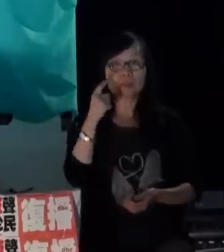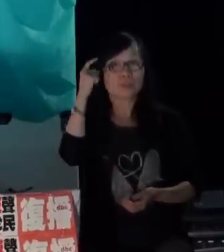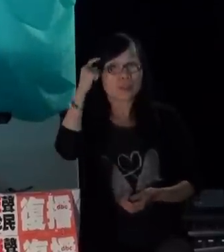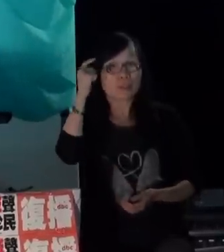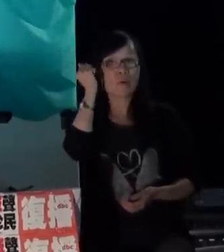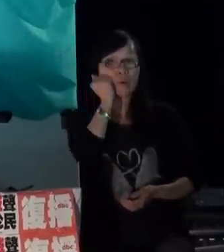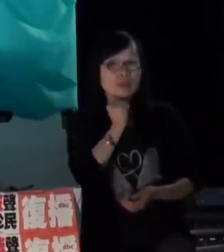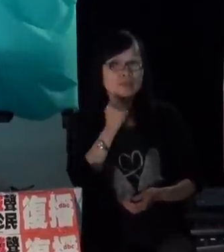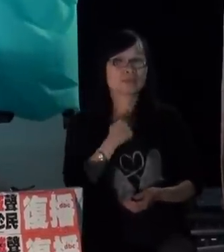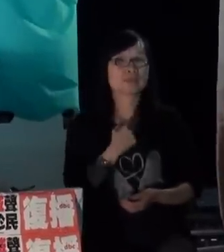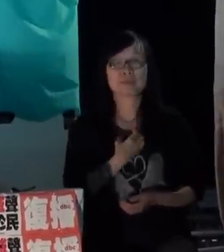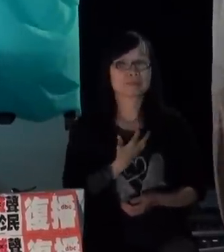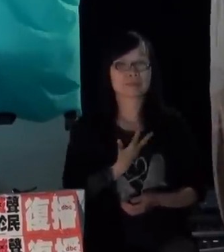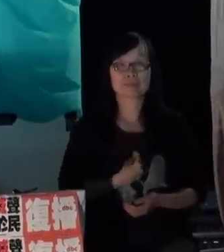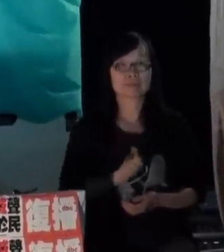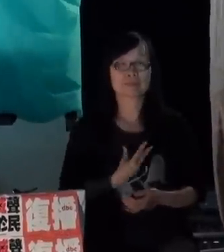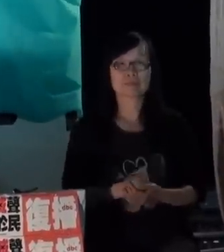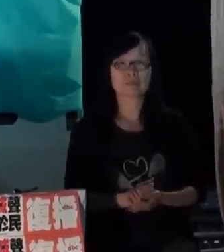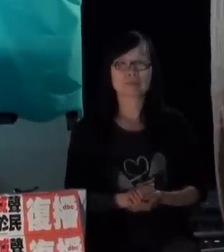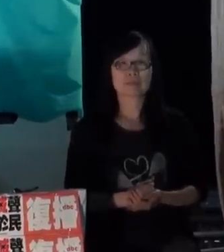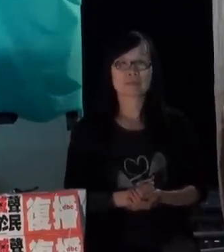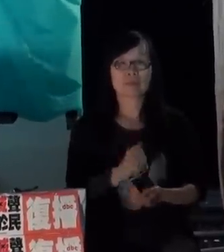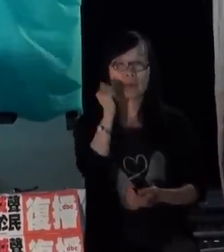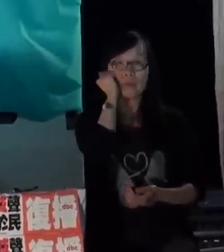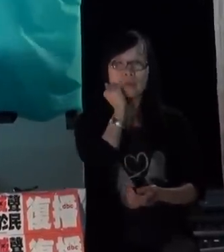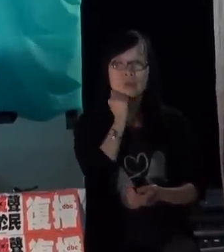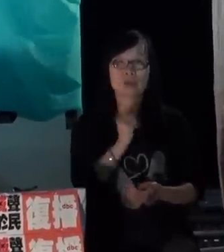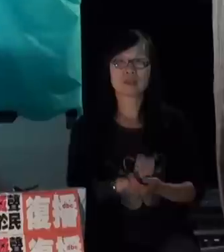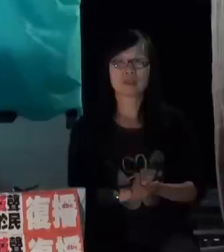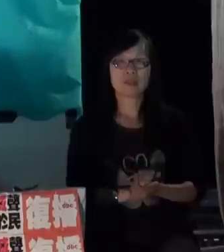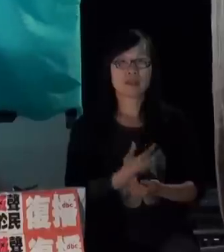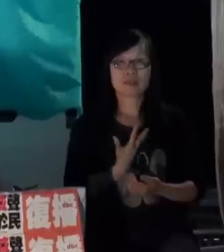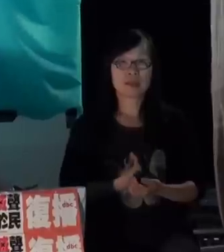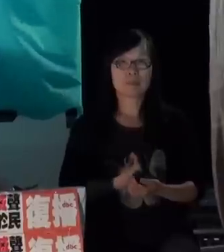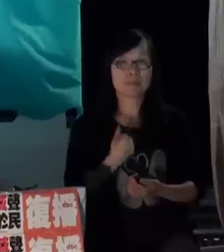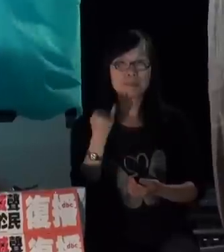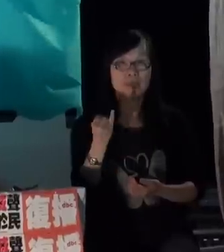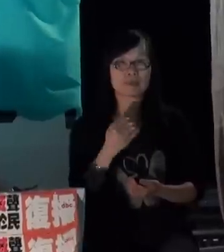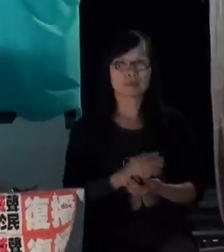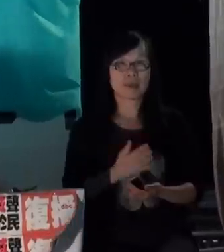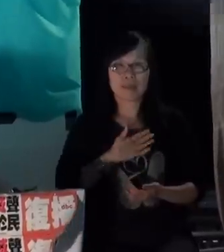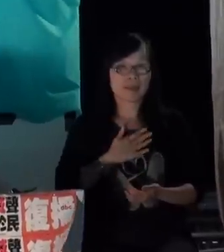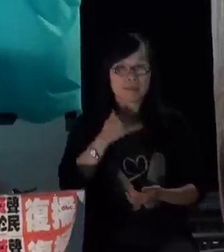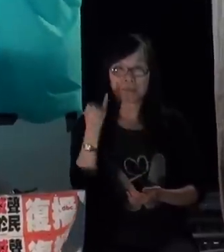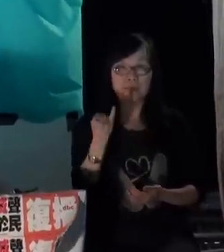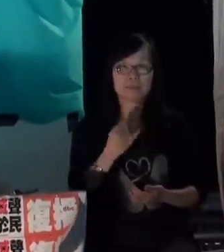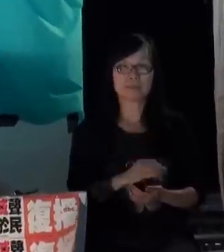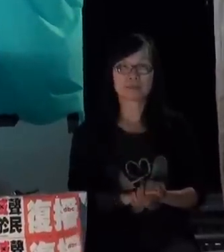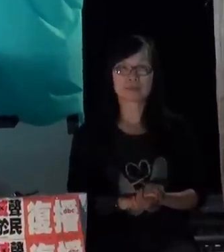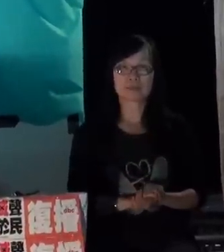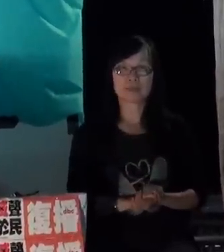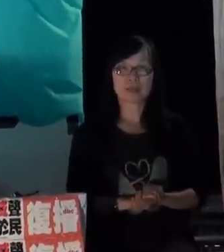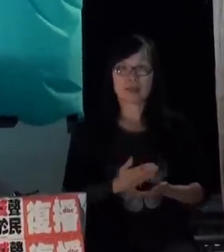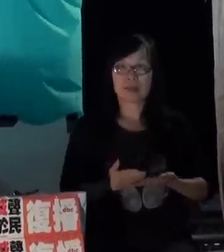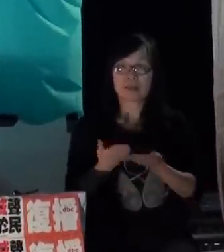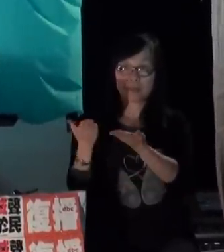老人家係咪頭都痕埋咧？老人家有幾樣嘢，係唔閉翳得，唔驚得， 係 阿哥，你整樣嘢俾